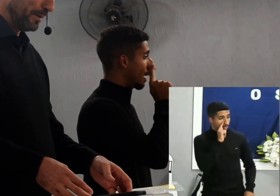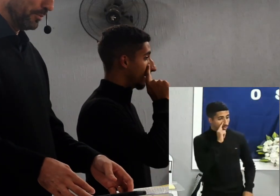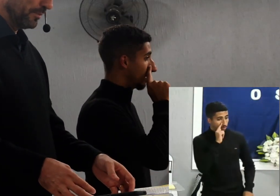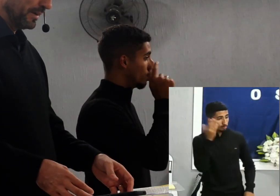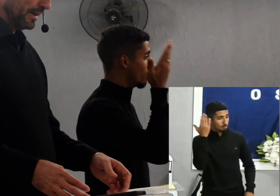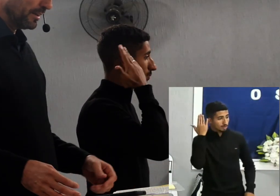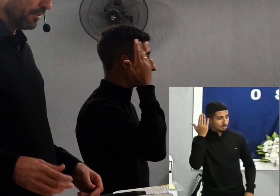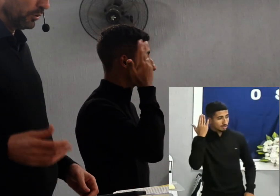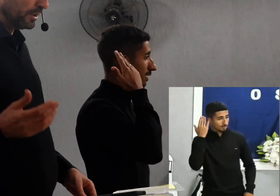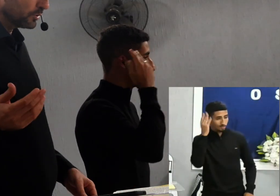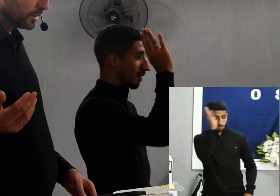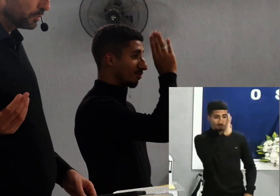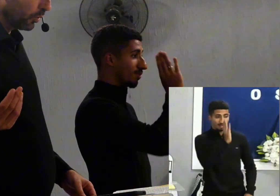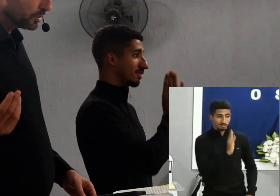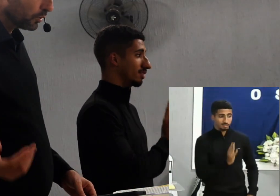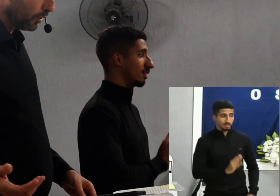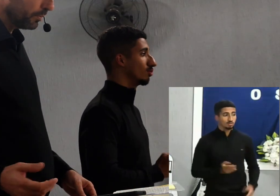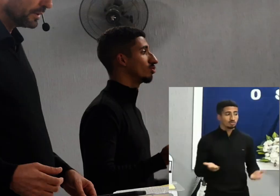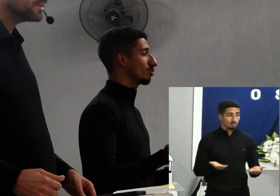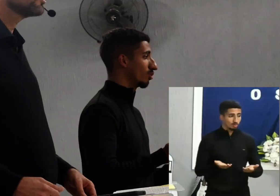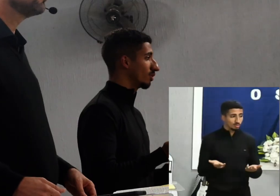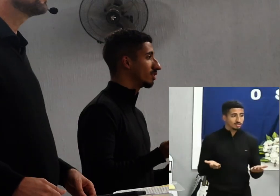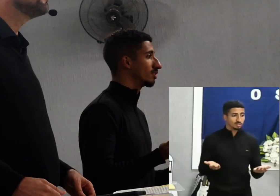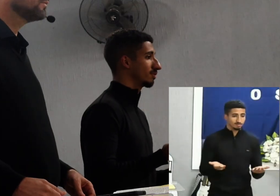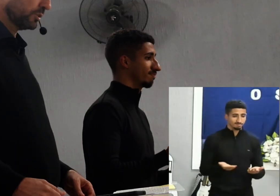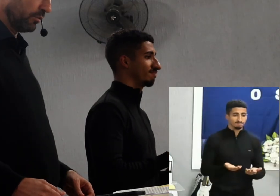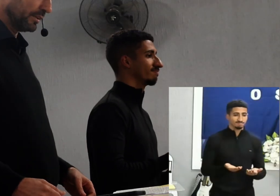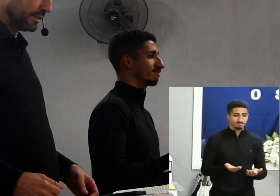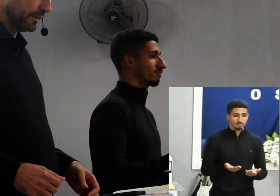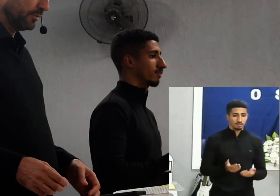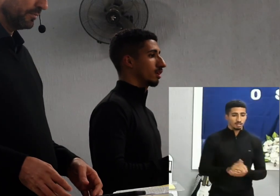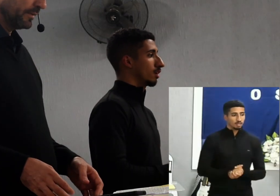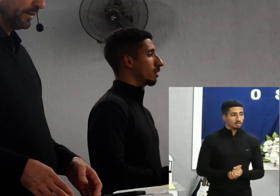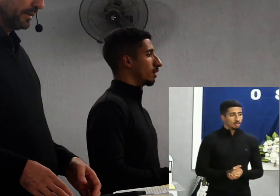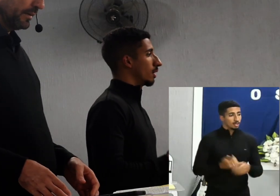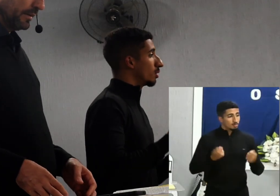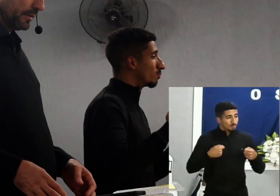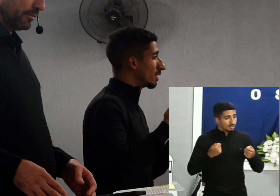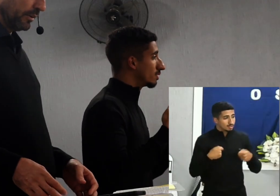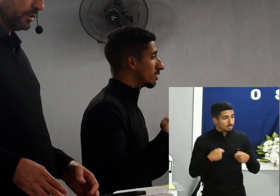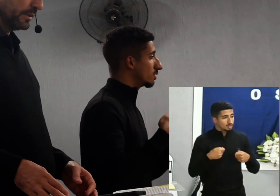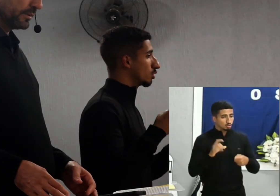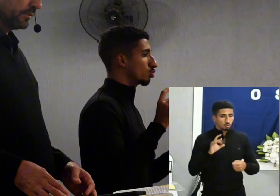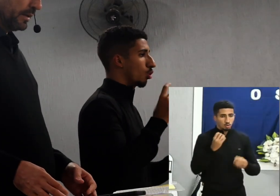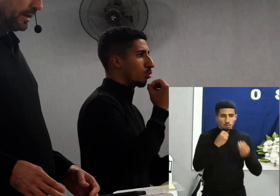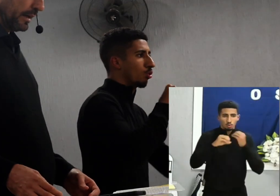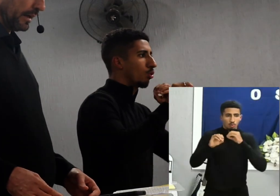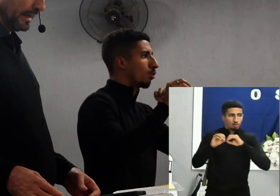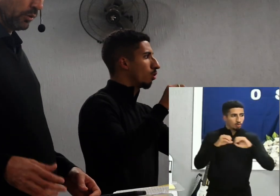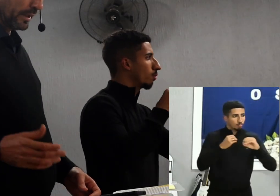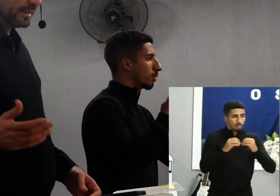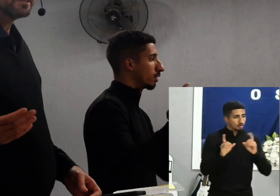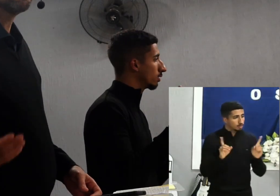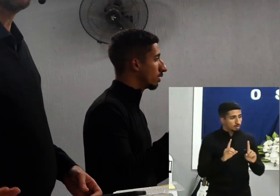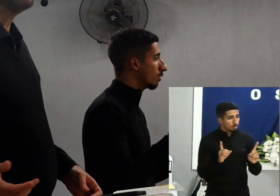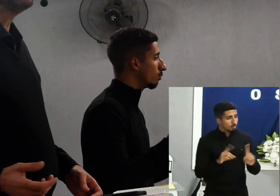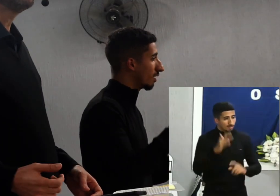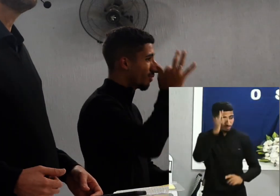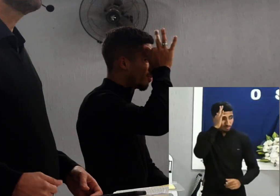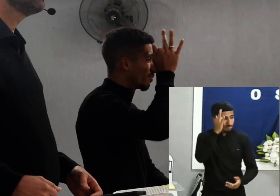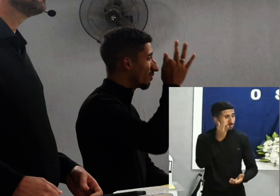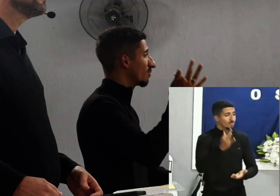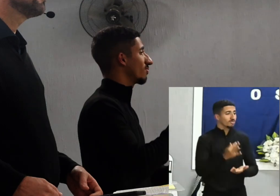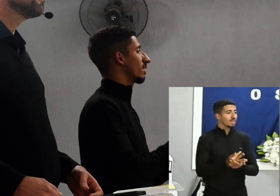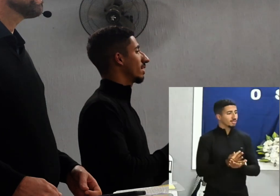nosso tempo, que valorizam as boas obras como caminho de salvação, que valorizam a idolatria de